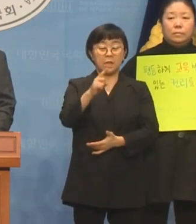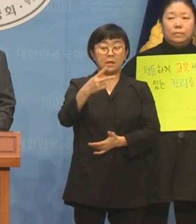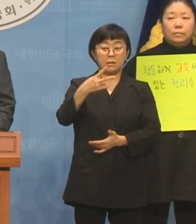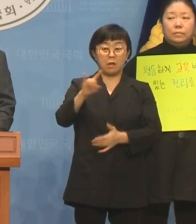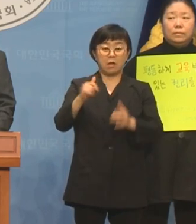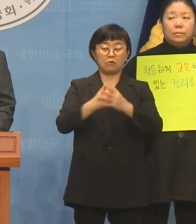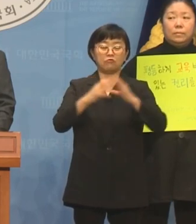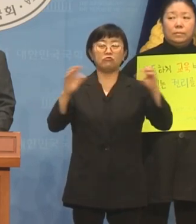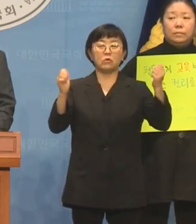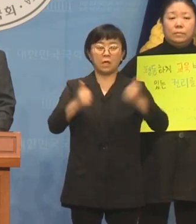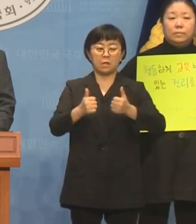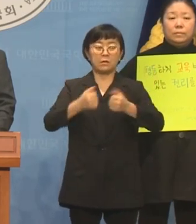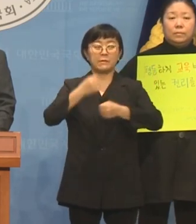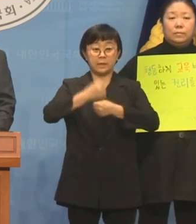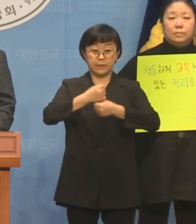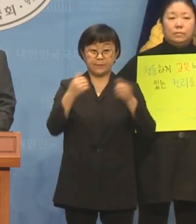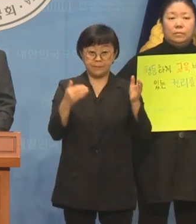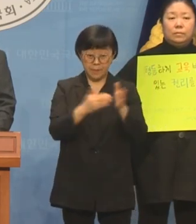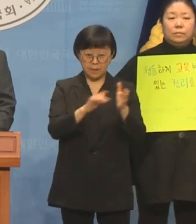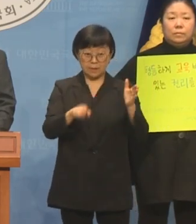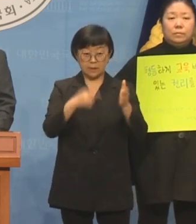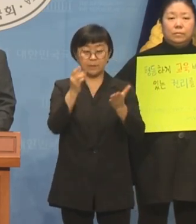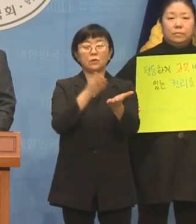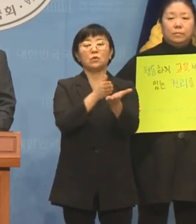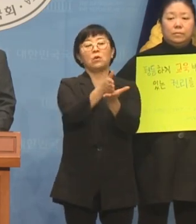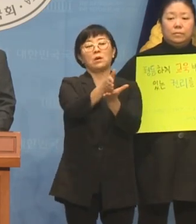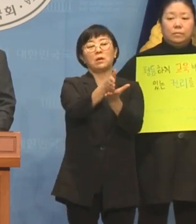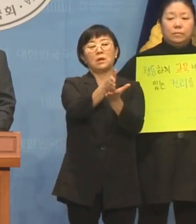내에서 만들어져서 꼭